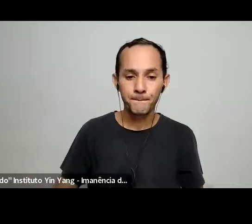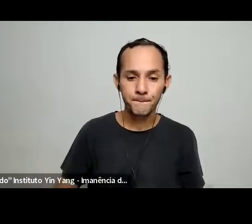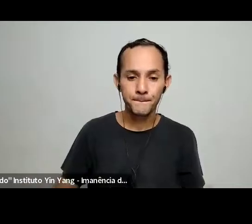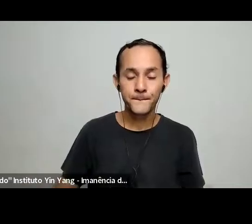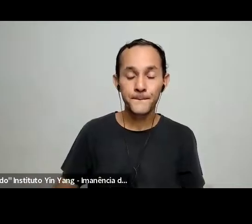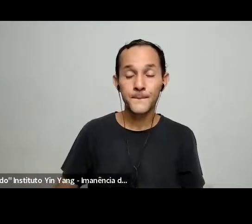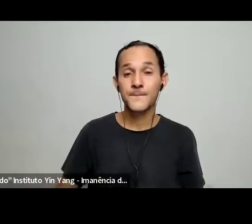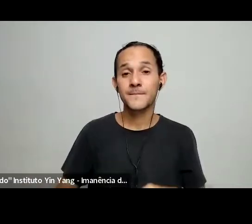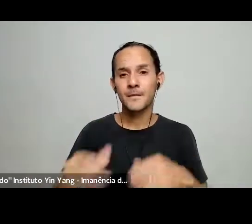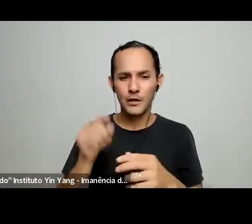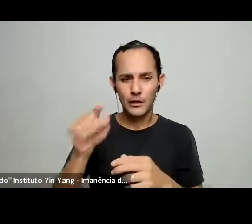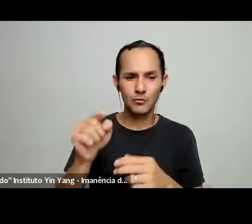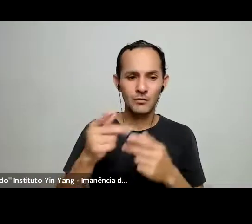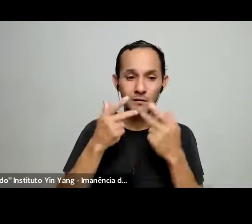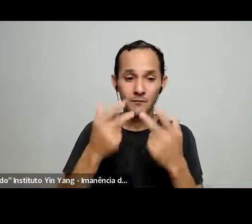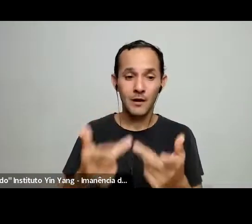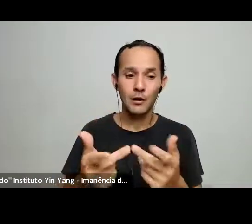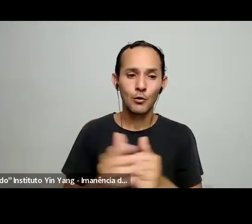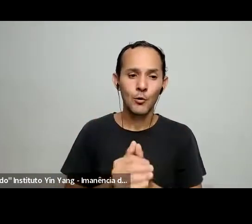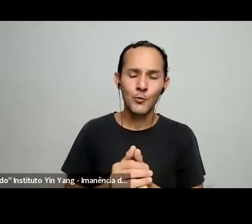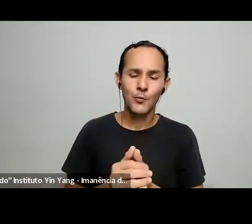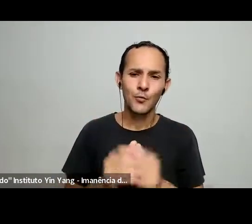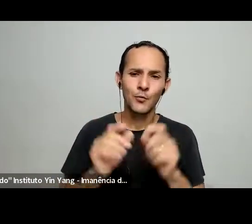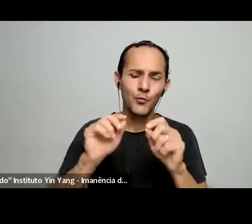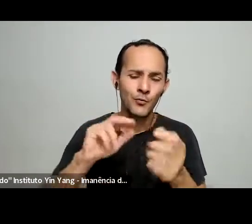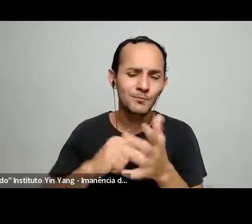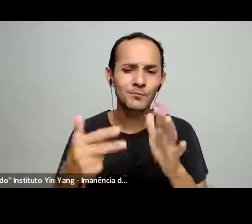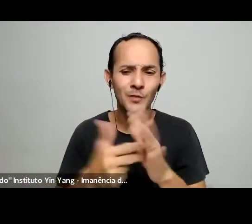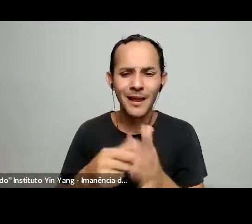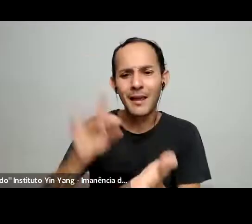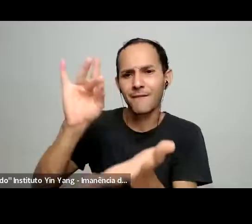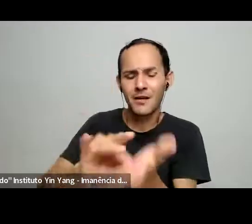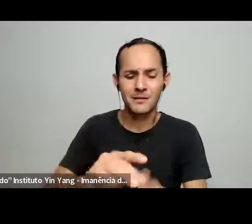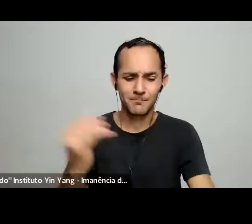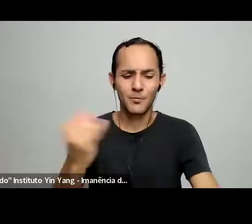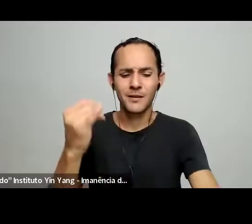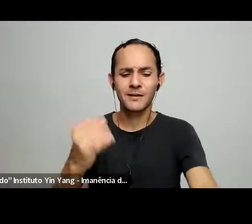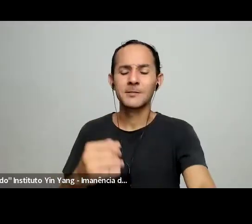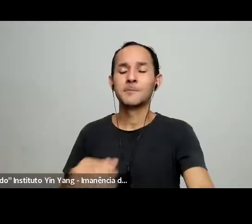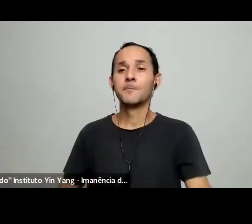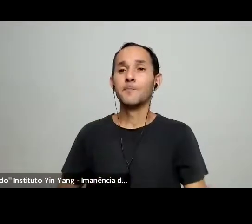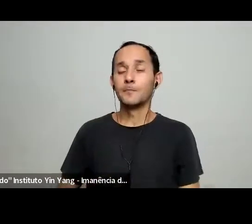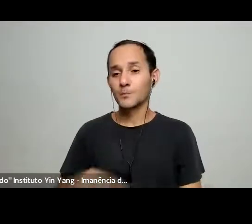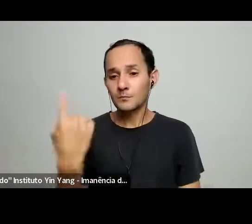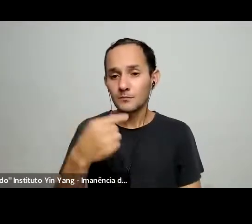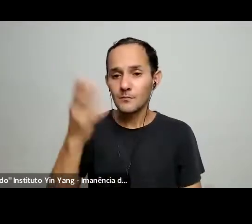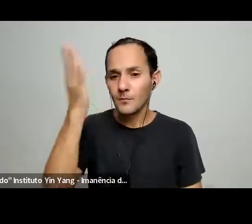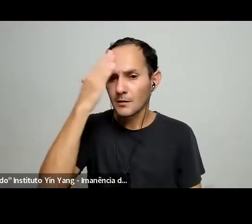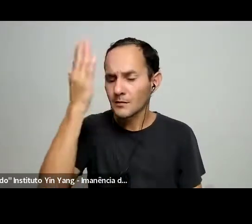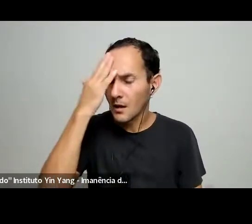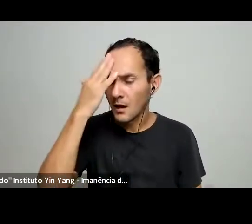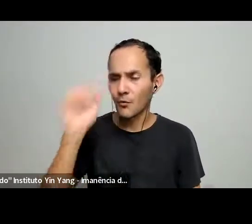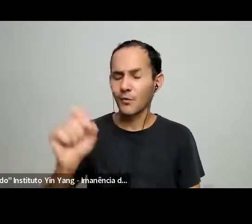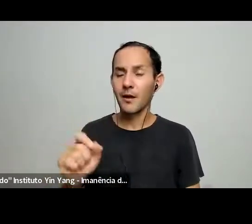isso que já foi aí exposto é muito, muito verdade, muito importante. A gente sabe o potencial